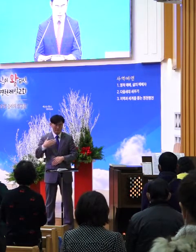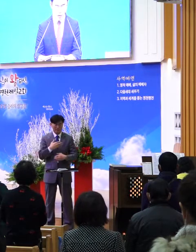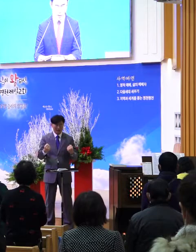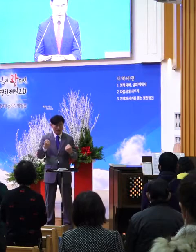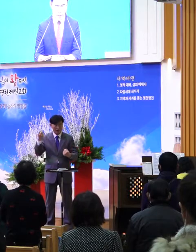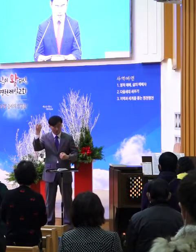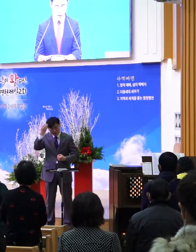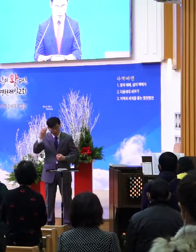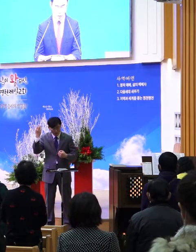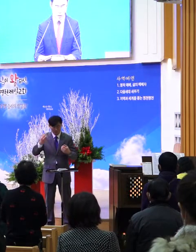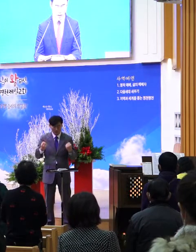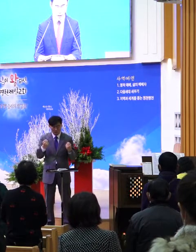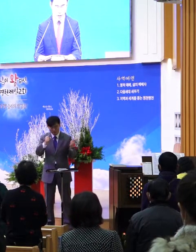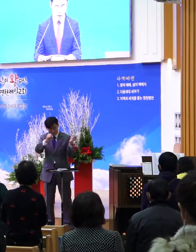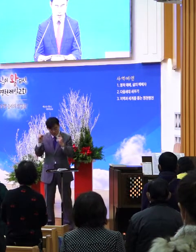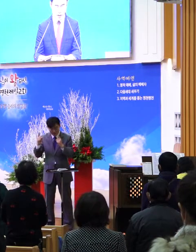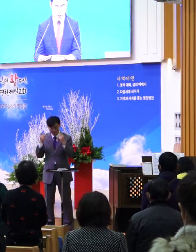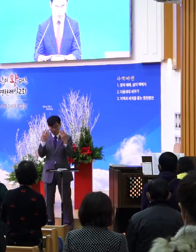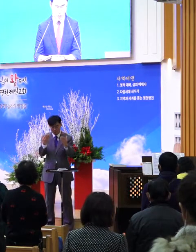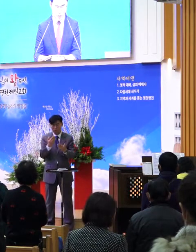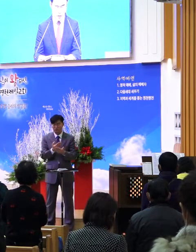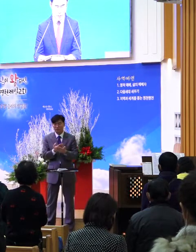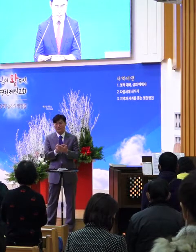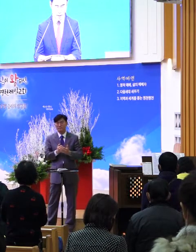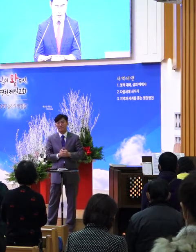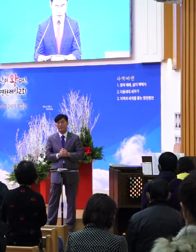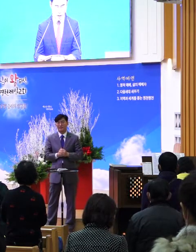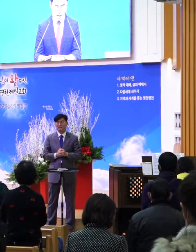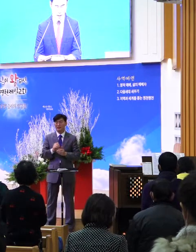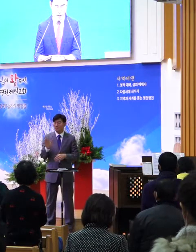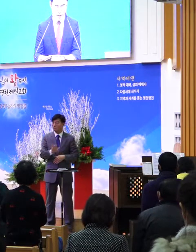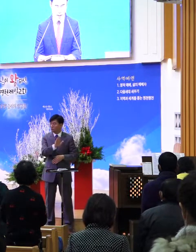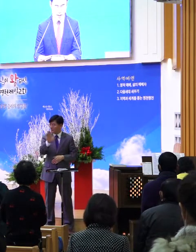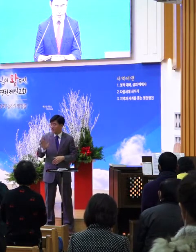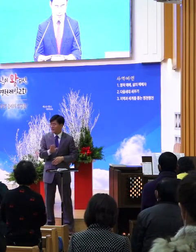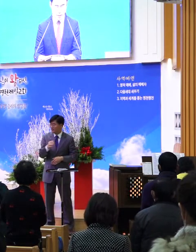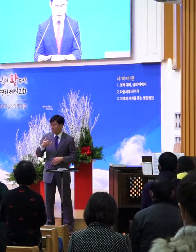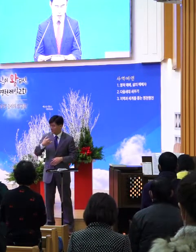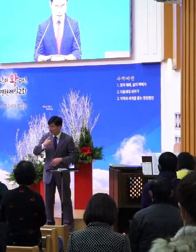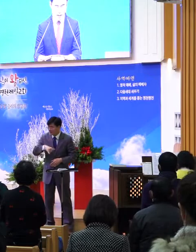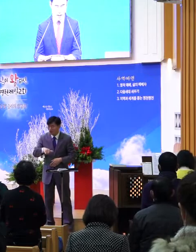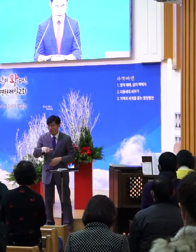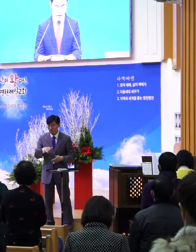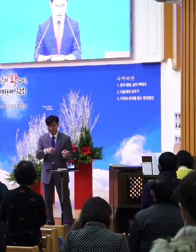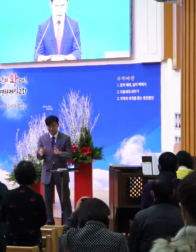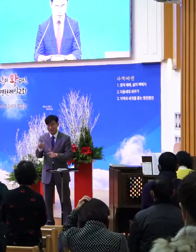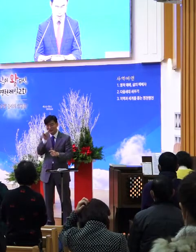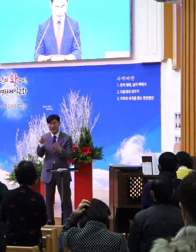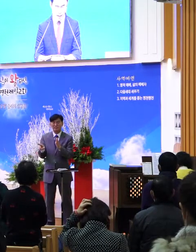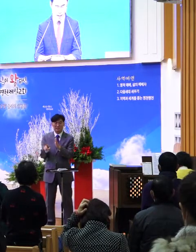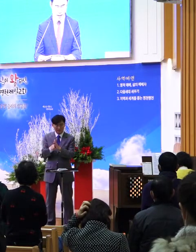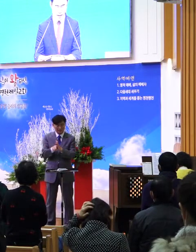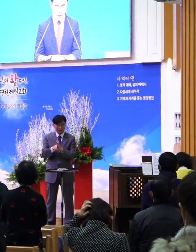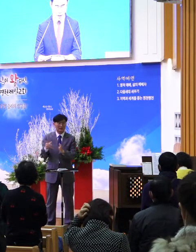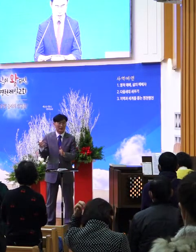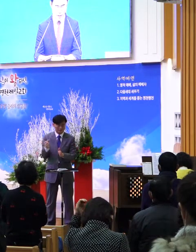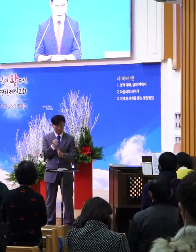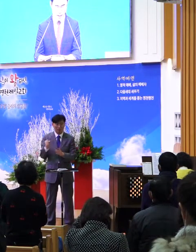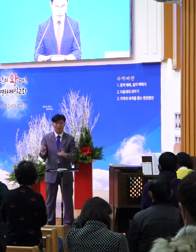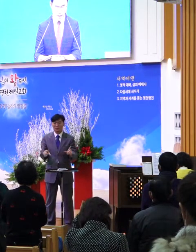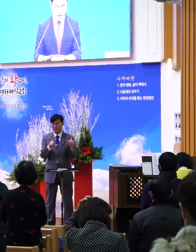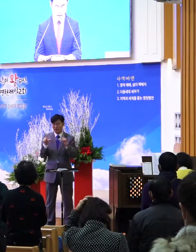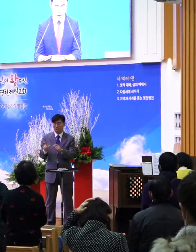영광을 돌리며 살아갈 수 있도록 인도하여 주시옵소서. 우리들의 자녀들이 믿음 가운데 늘 살기를 원합니다. 특별히 해외에